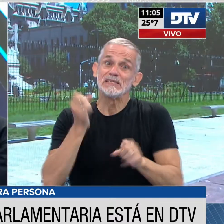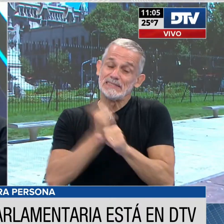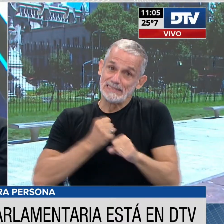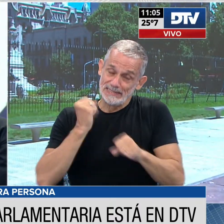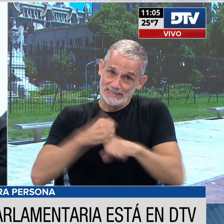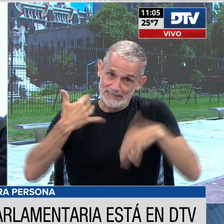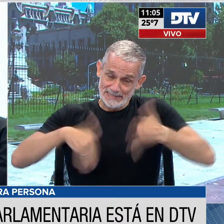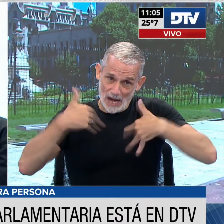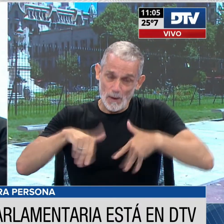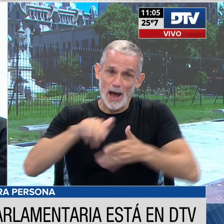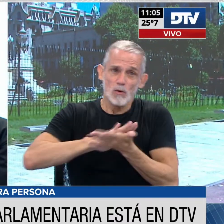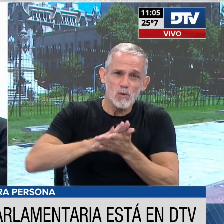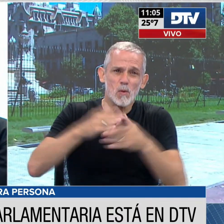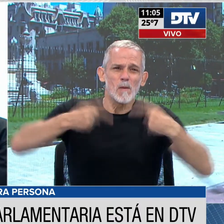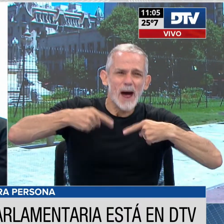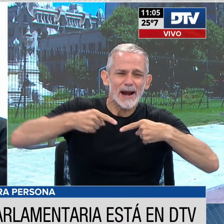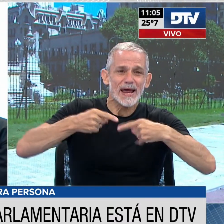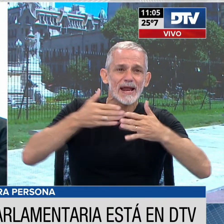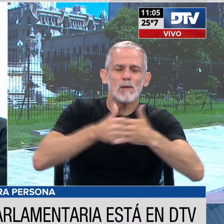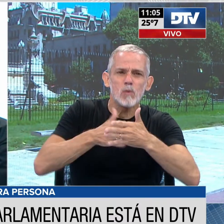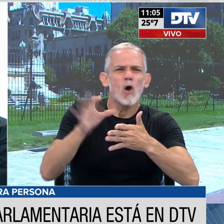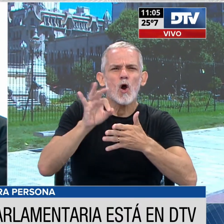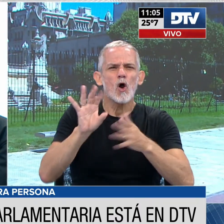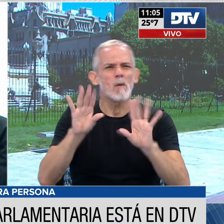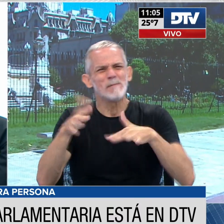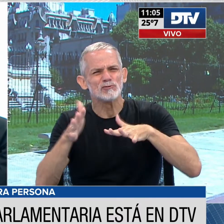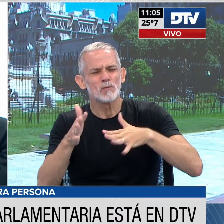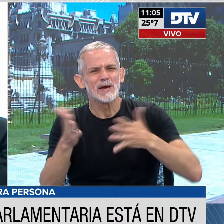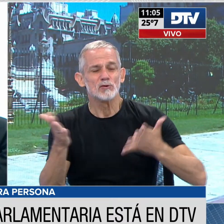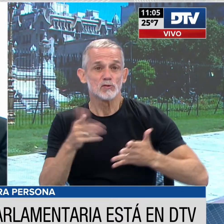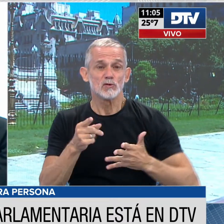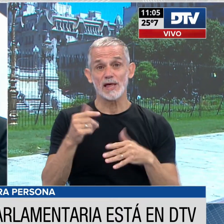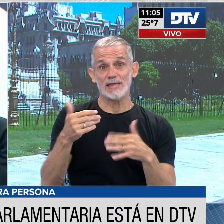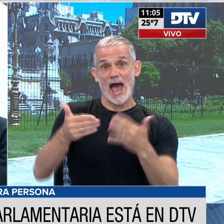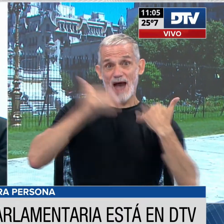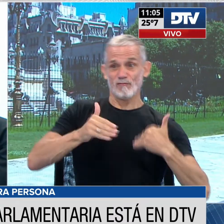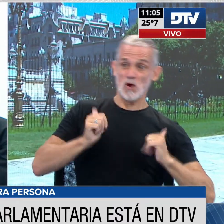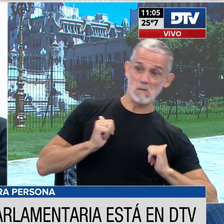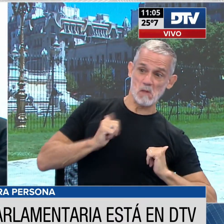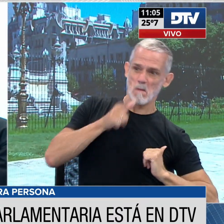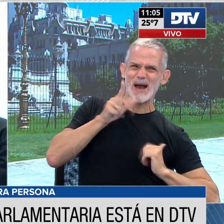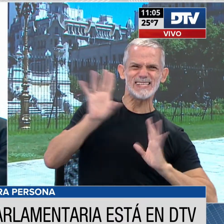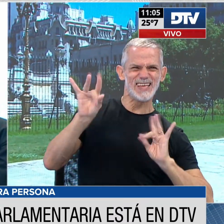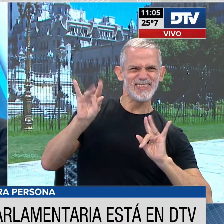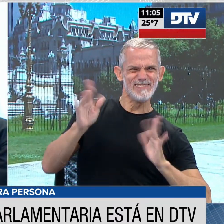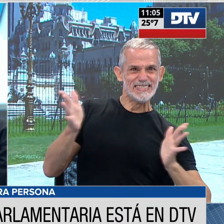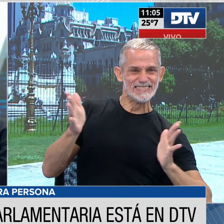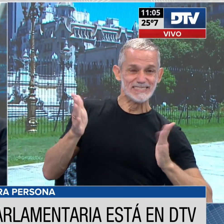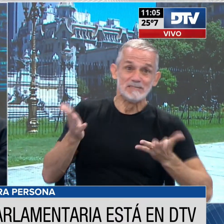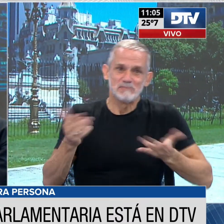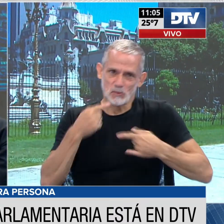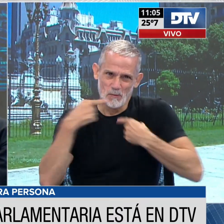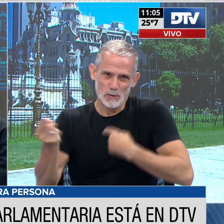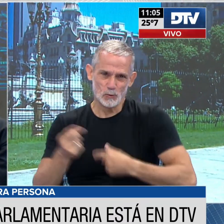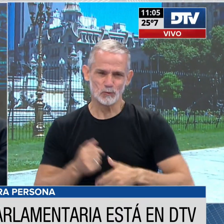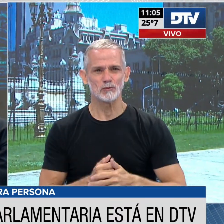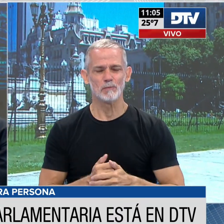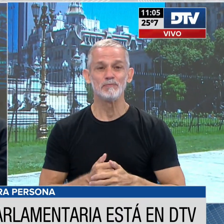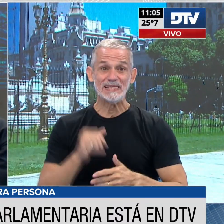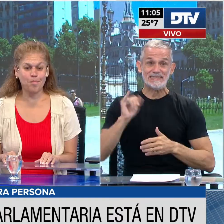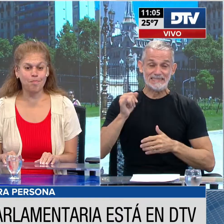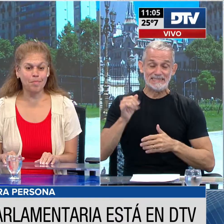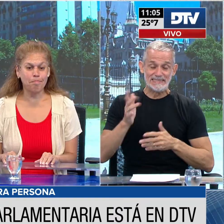trabajoso superarla? ¿Cuesta mucho o no tanto? Desde afuera parece complicado, por eso te pregunto, ¿no?